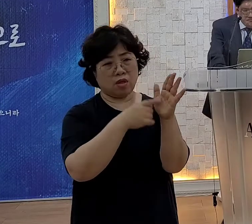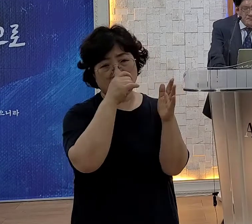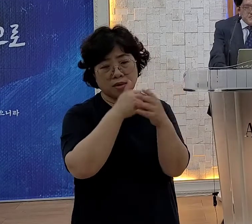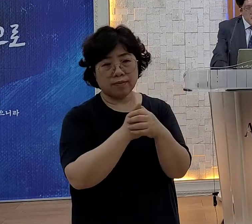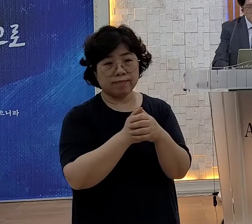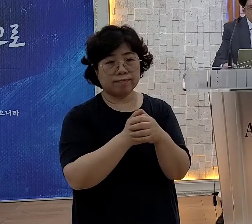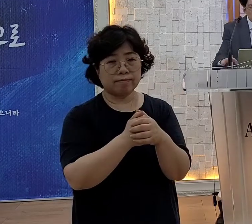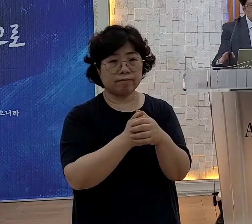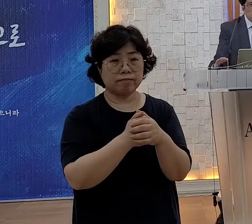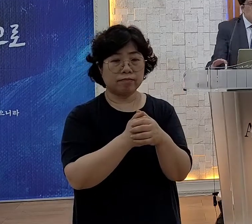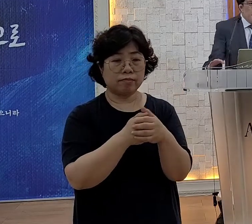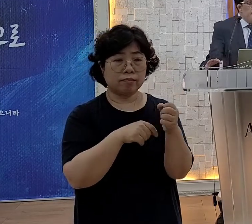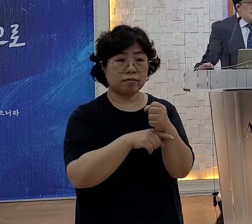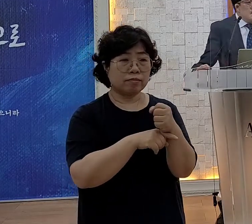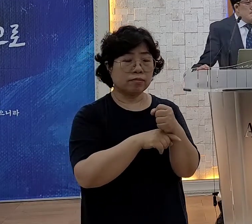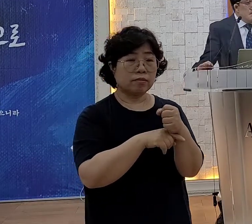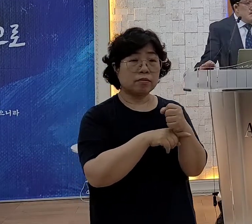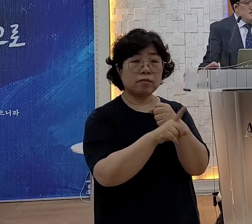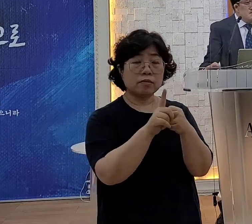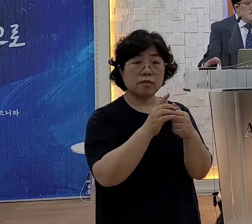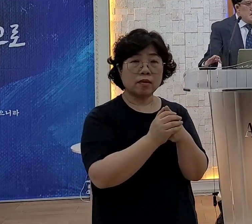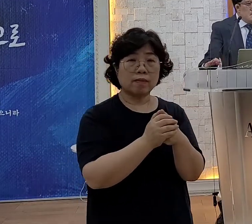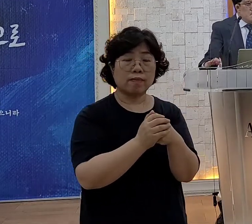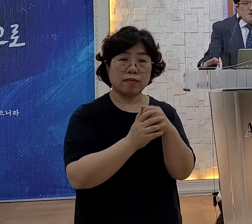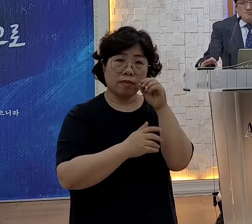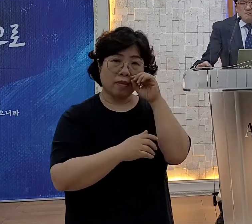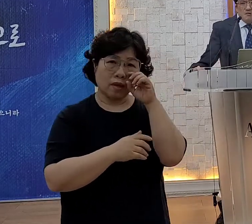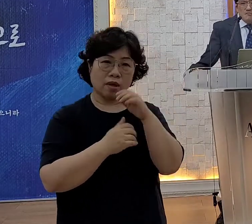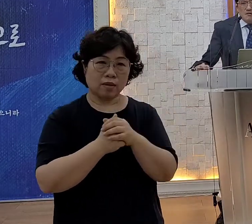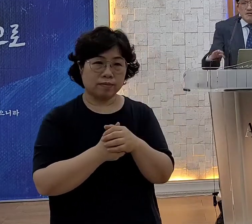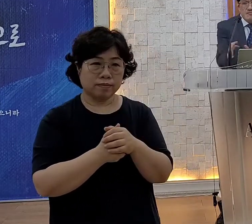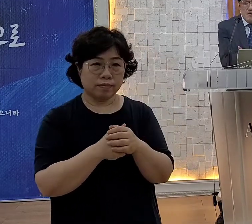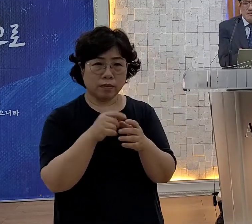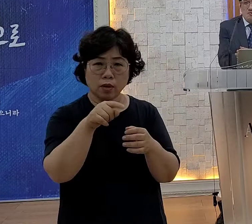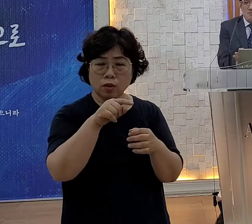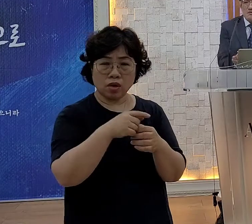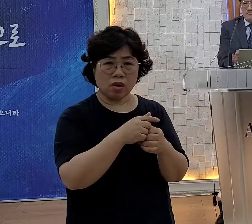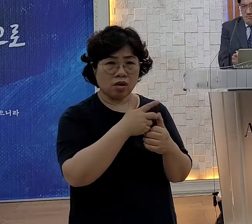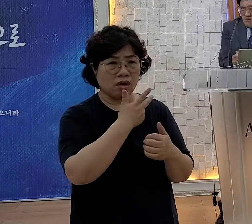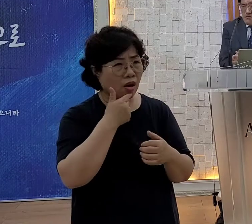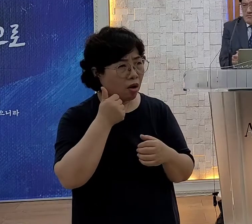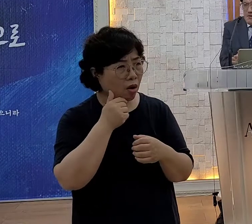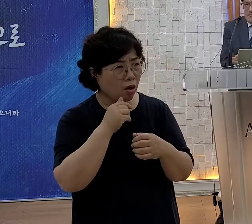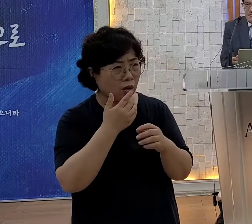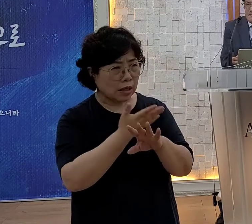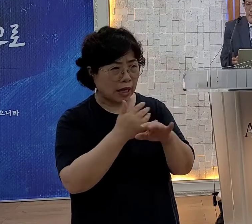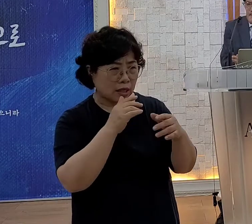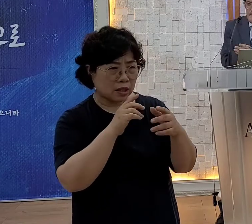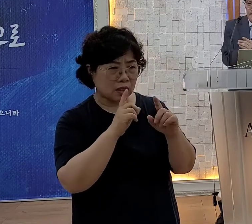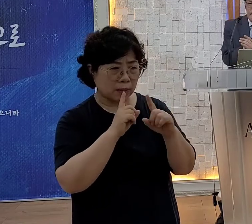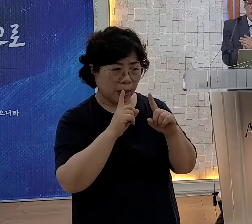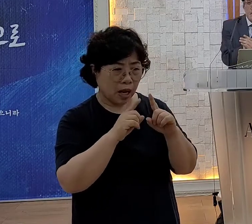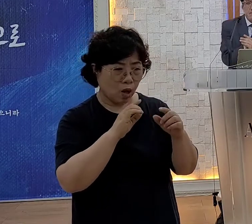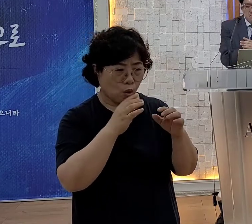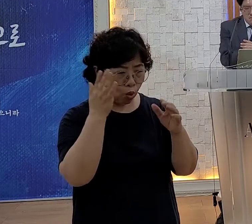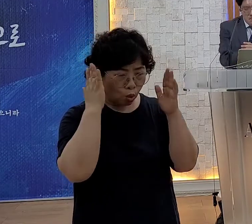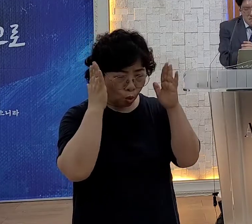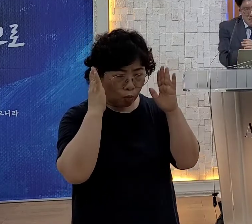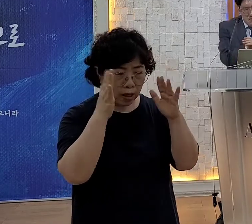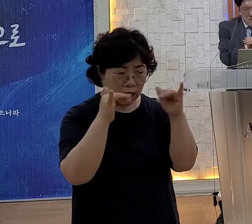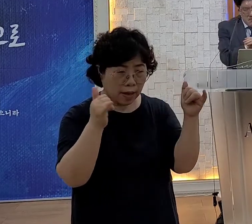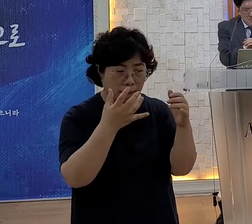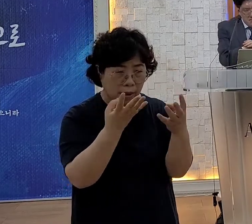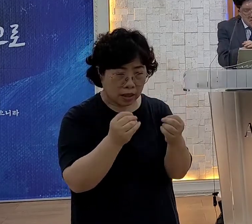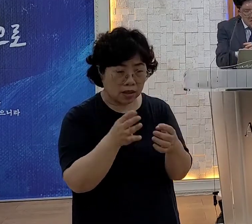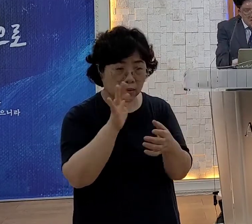이야기냐면, 여러분 여기 뭐 언어적으로 영어도 하고 뭐 많이 공부하신 분도 계시지만, 이